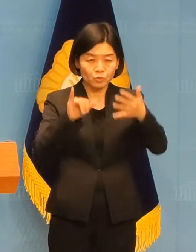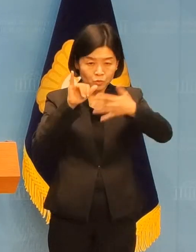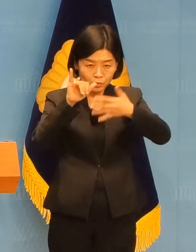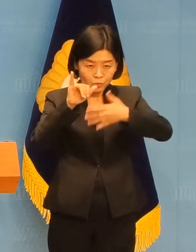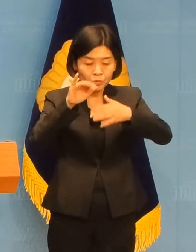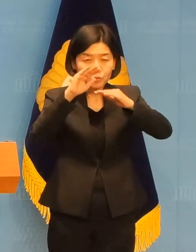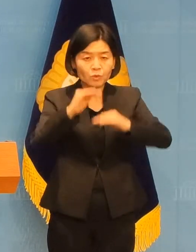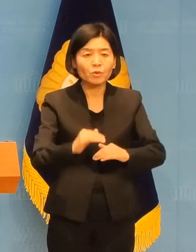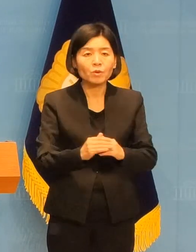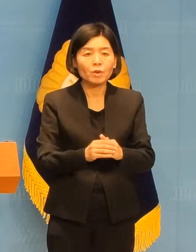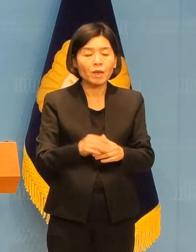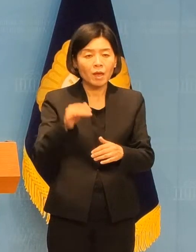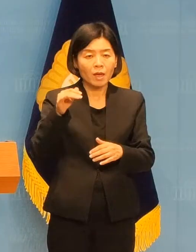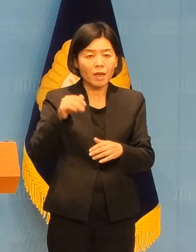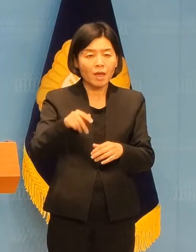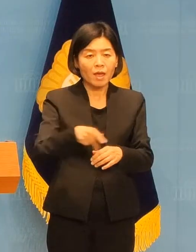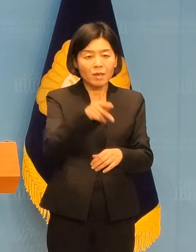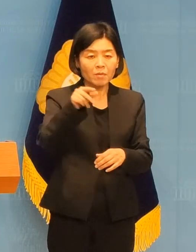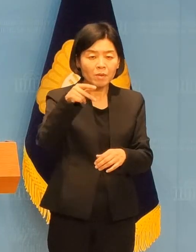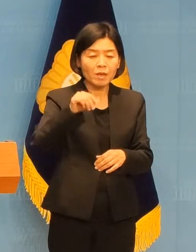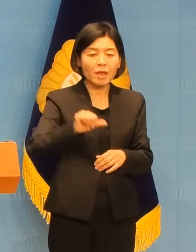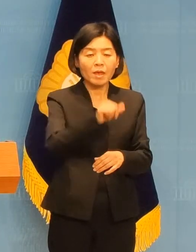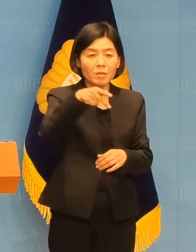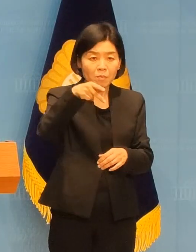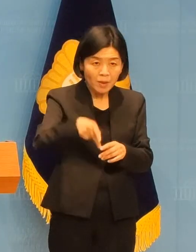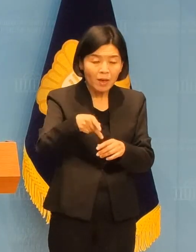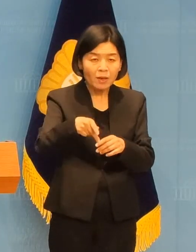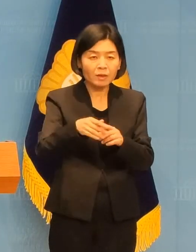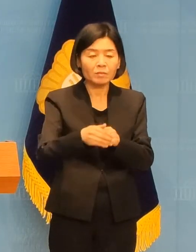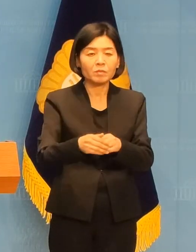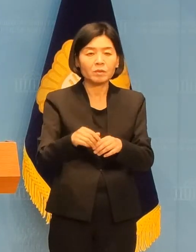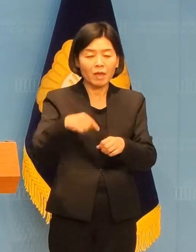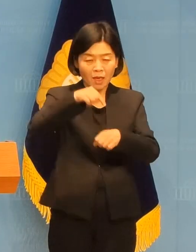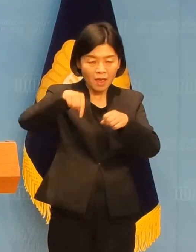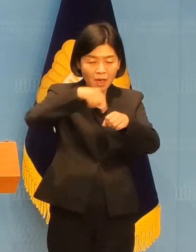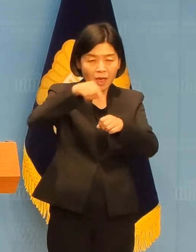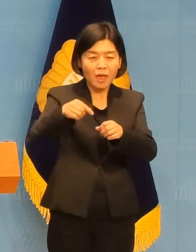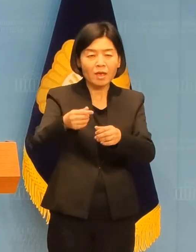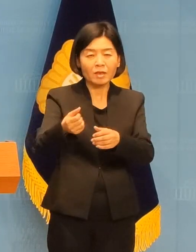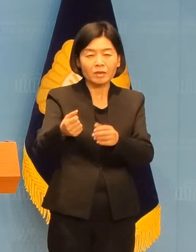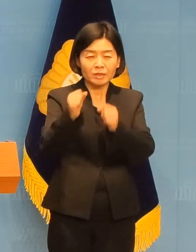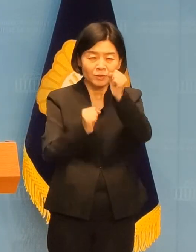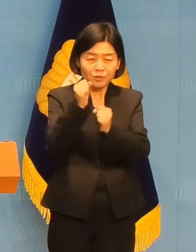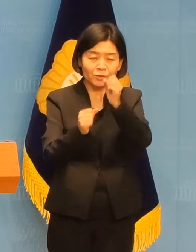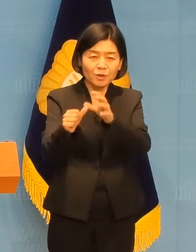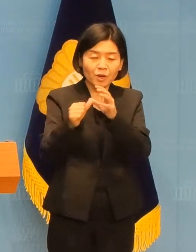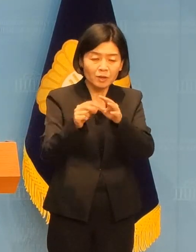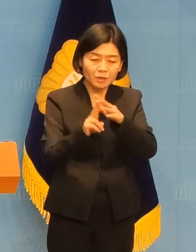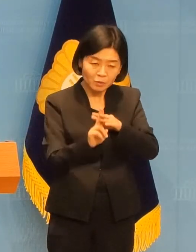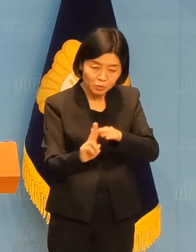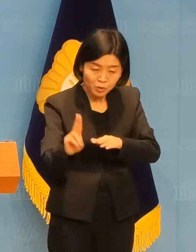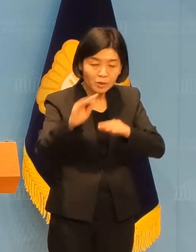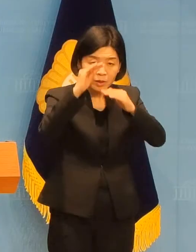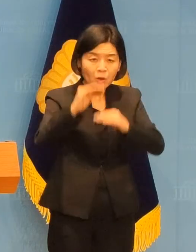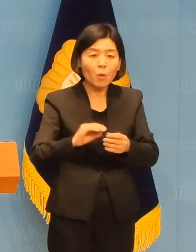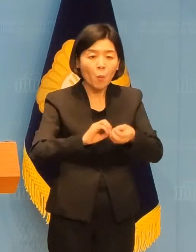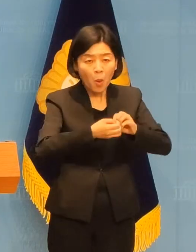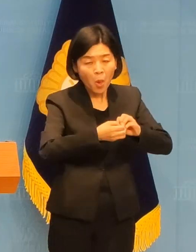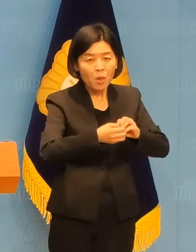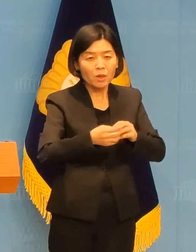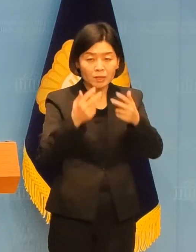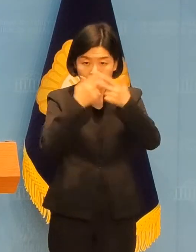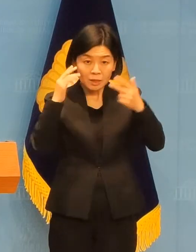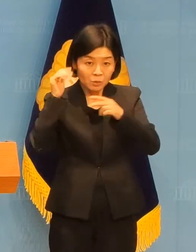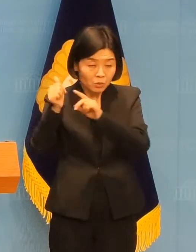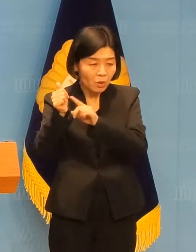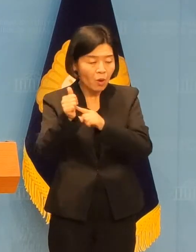보고입니다. 에이펙의 핵심 성과 중 하나인 핵추진 잠수함 관련 내용을 왜곡하여 이재명 대통령이 핵추진 잠수함을 북한에 넘기기